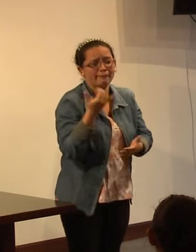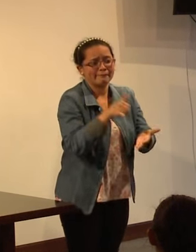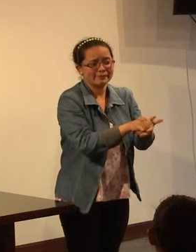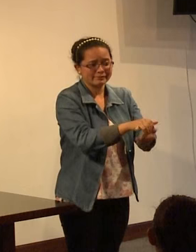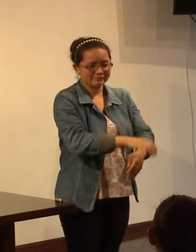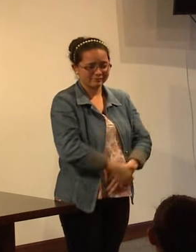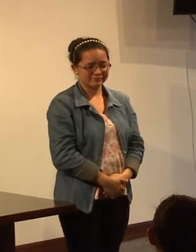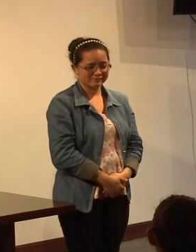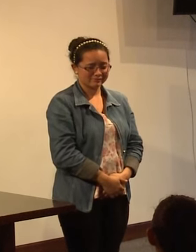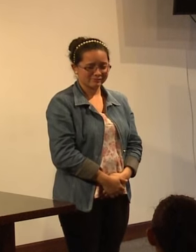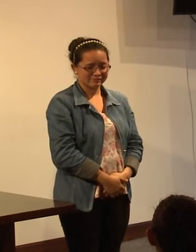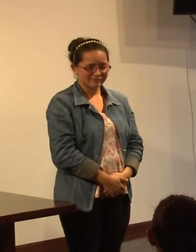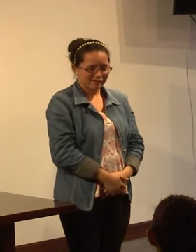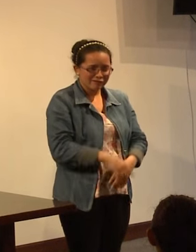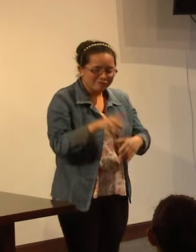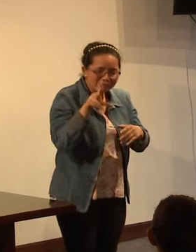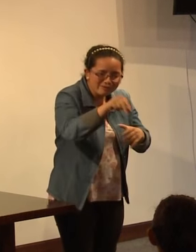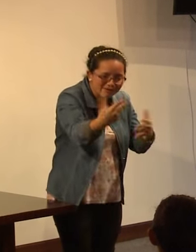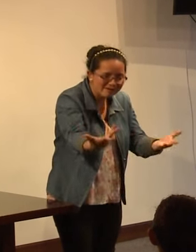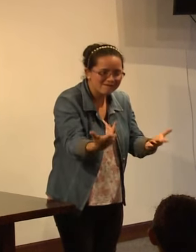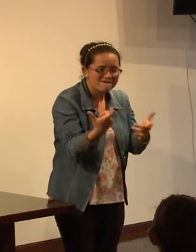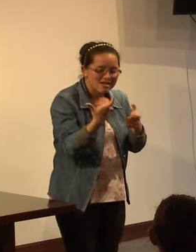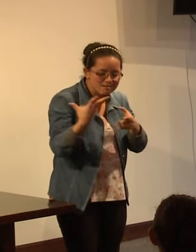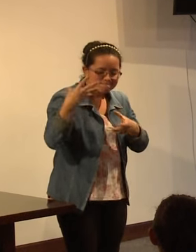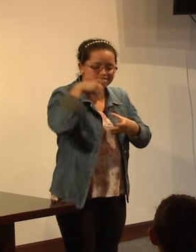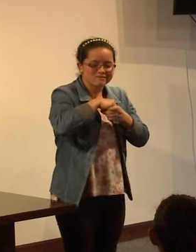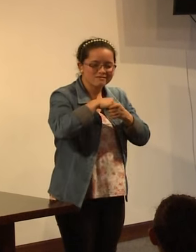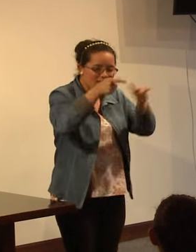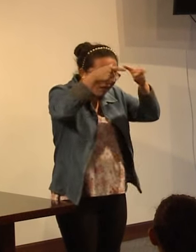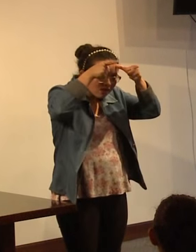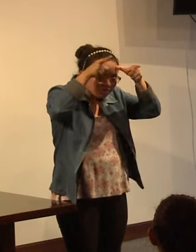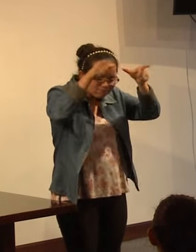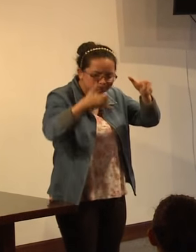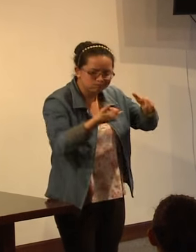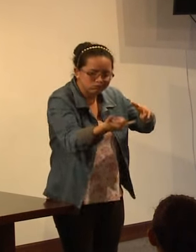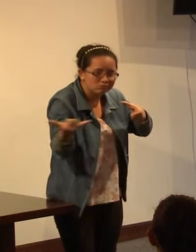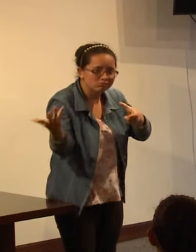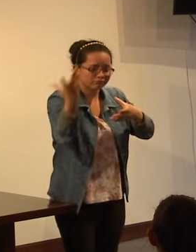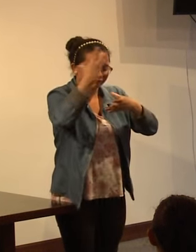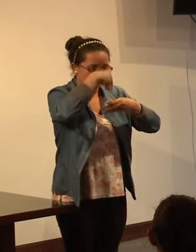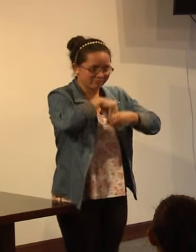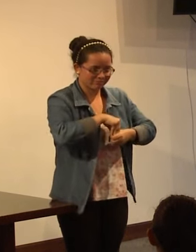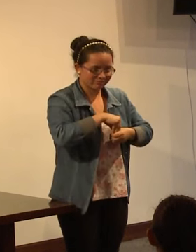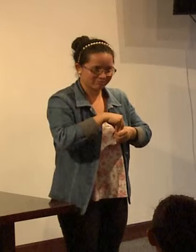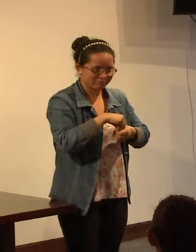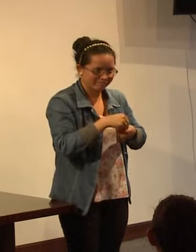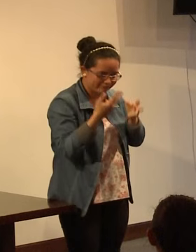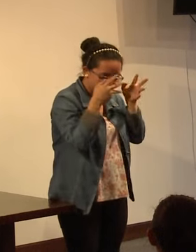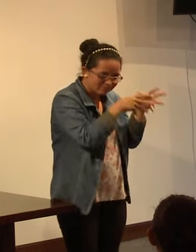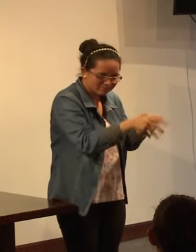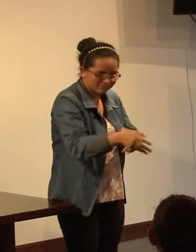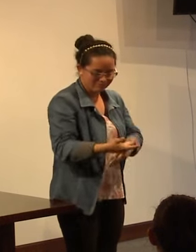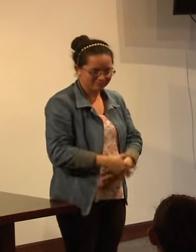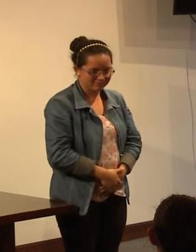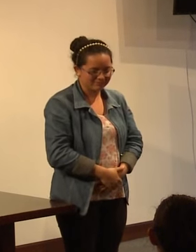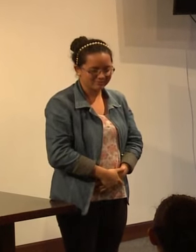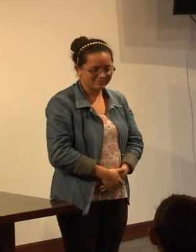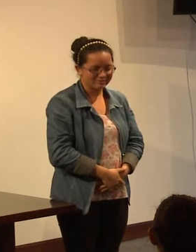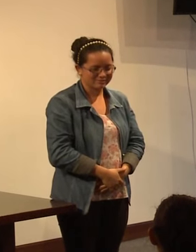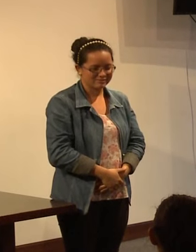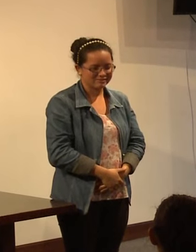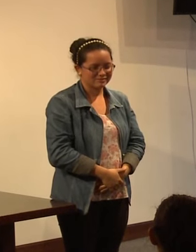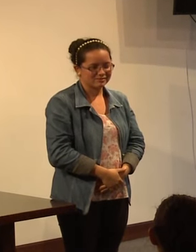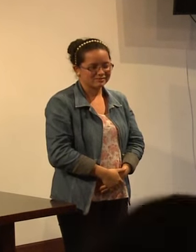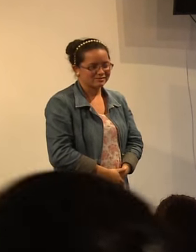no se ha adoptado todavía toda esa posibilidad de los lenguajes a lo que realmente está pasando. Entonces fíjense que volviendo ya al asunto